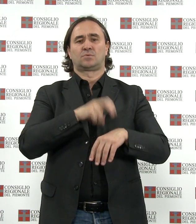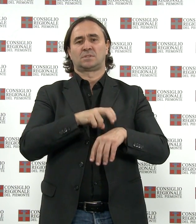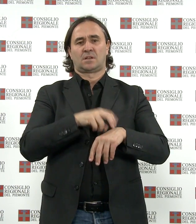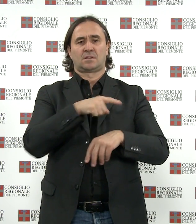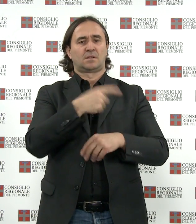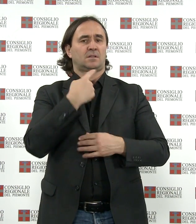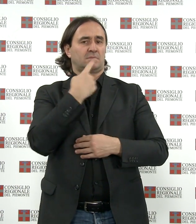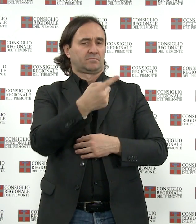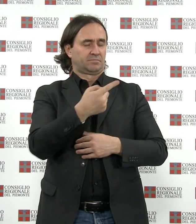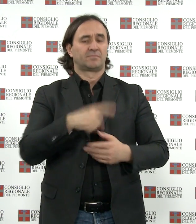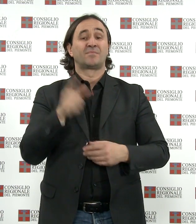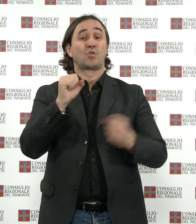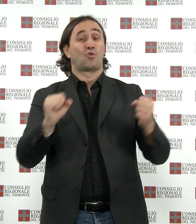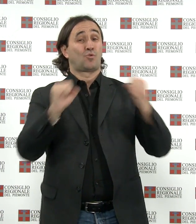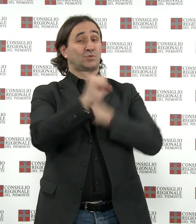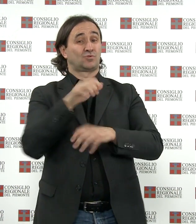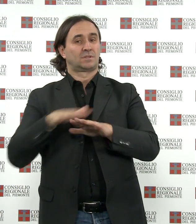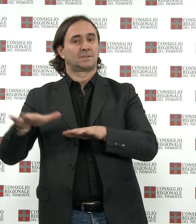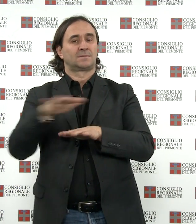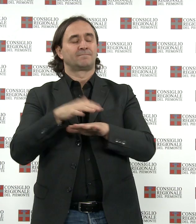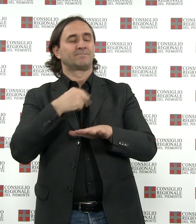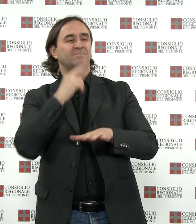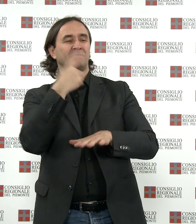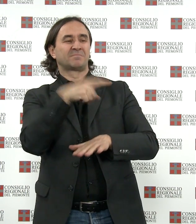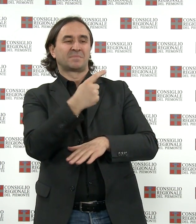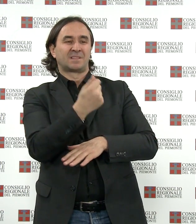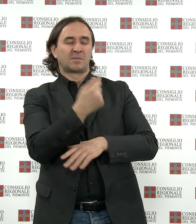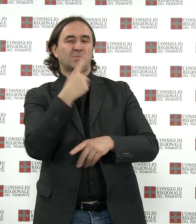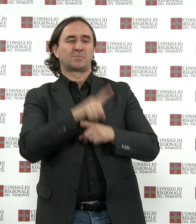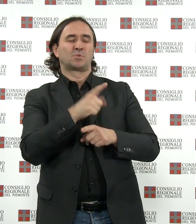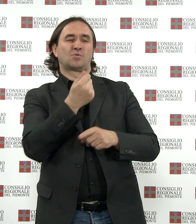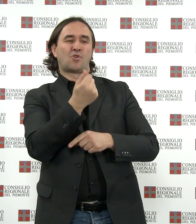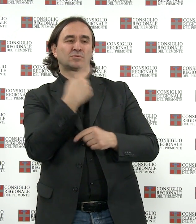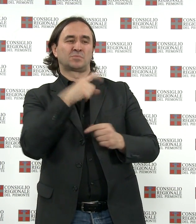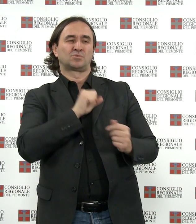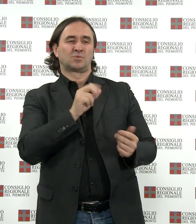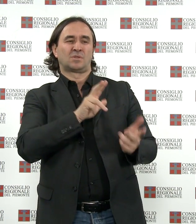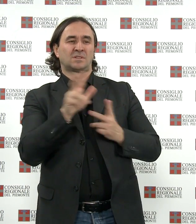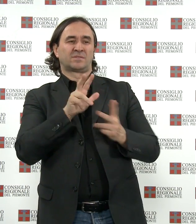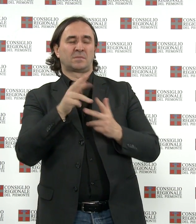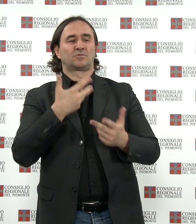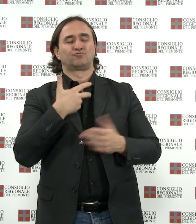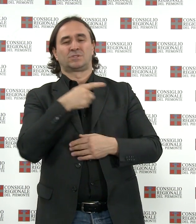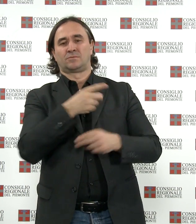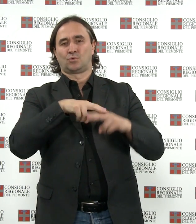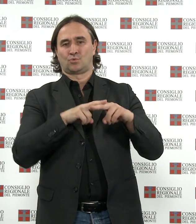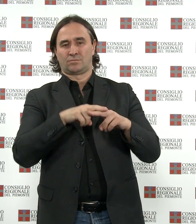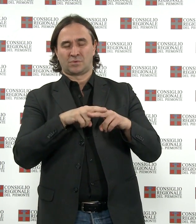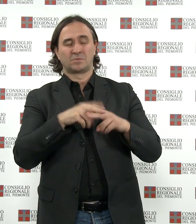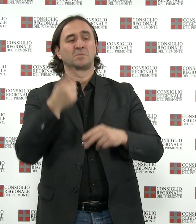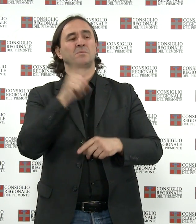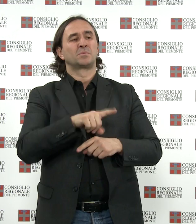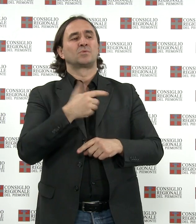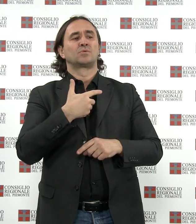hanno manifestato perplessità sui tempi e sui costi del trasferimento. Inoltre sono stati espressi timori sul mantenimento